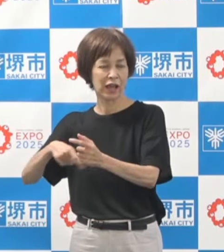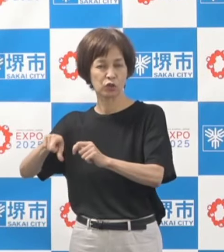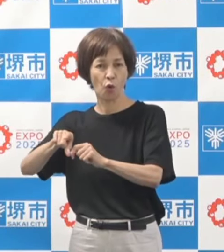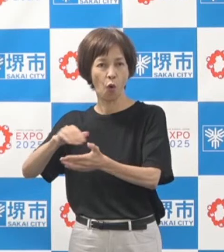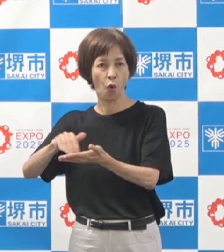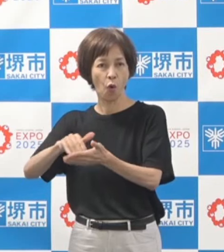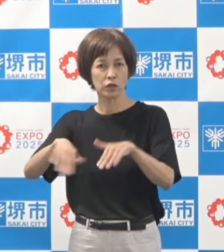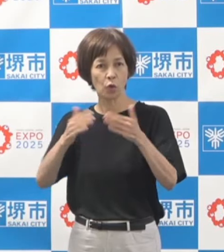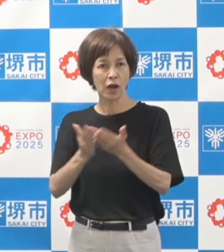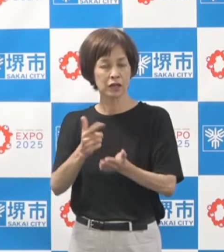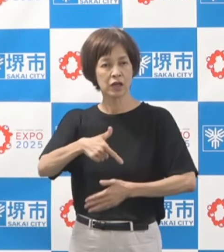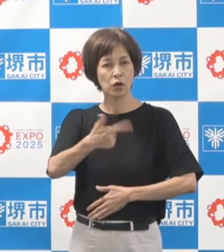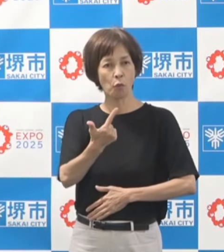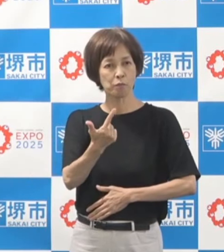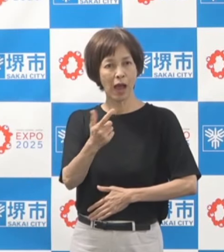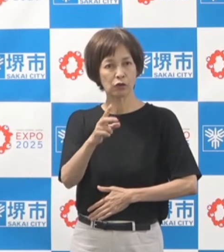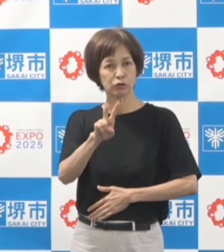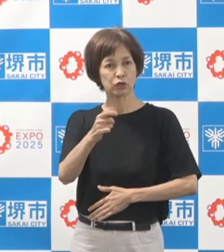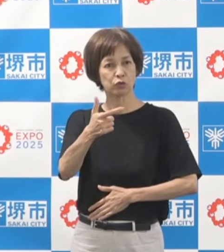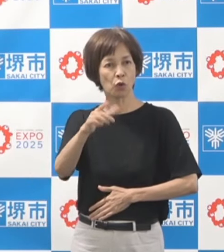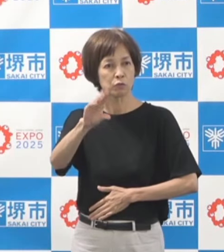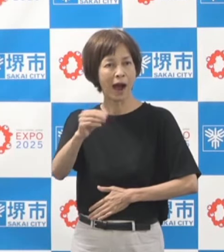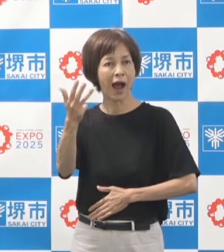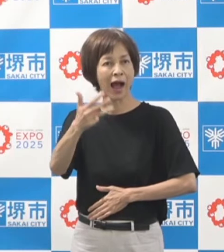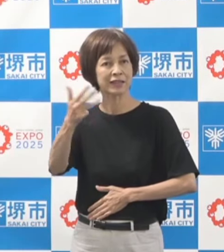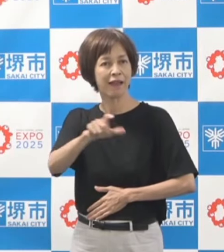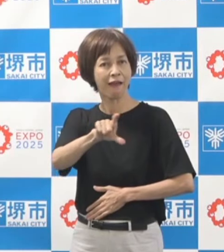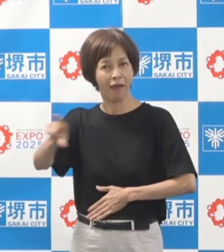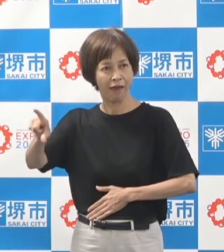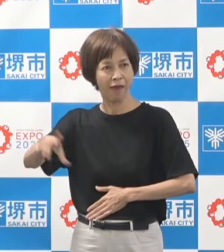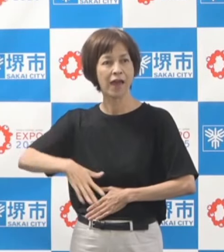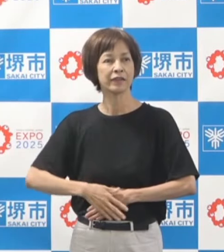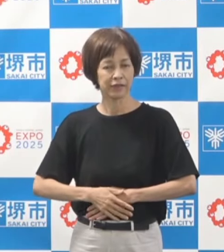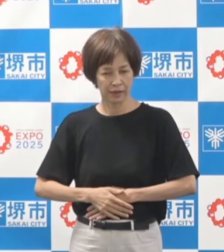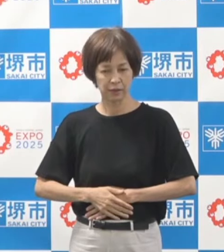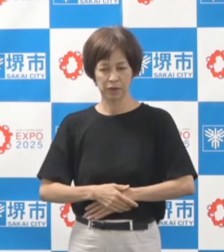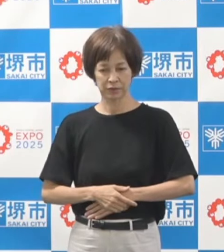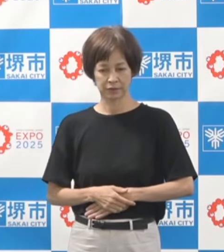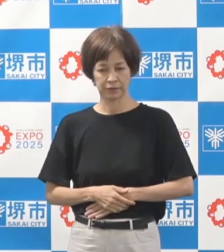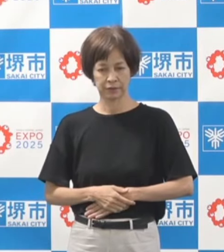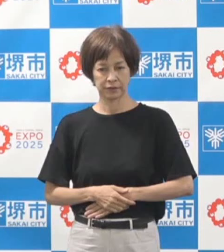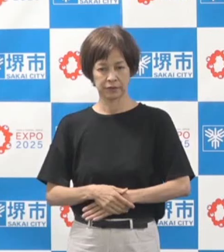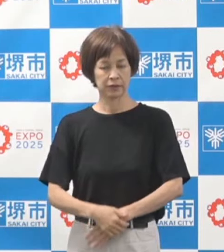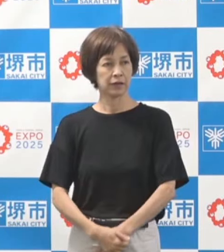ては626万8千円です、はい、